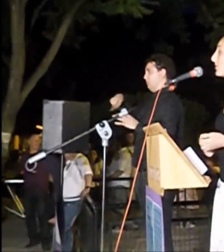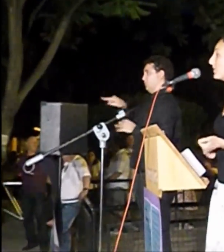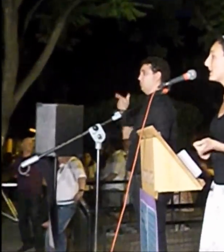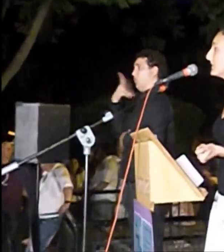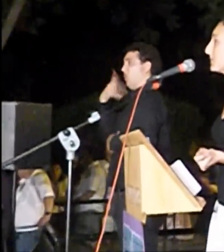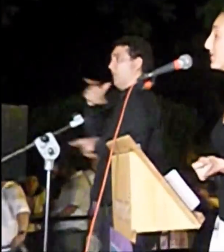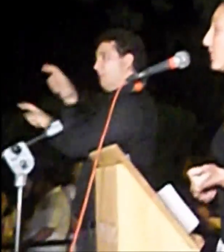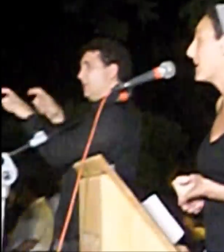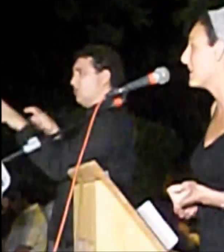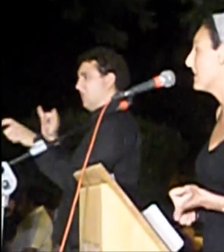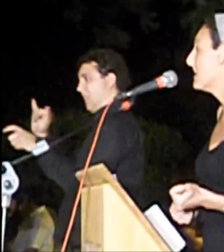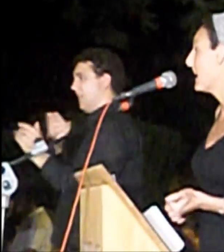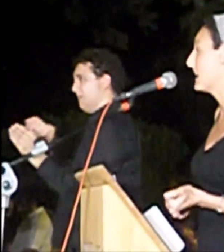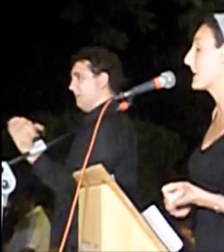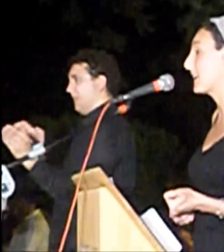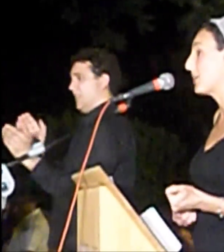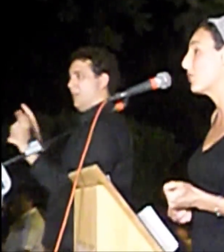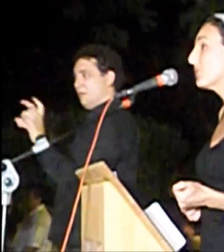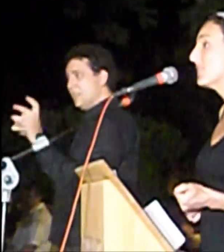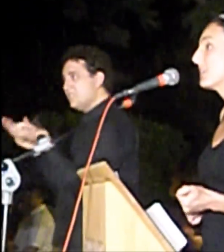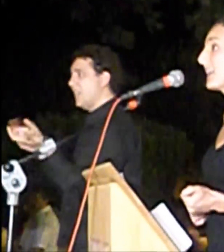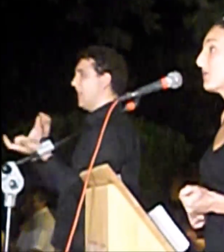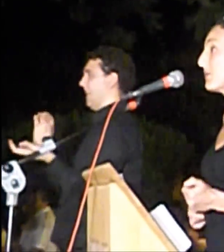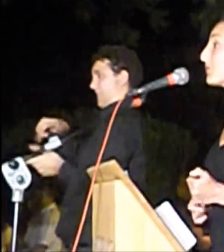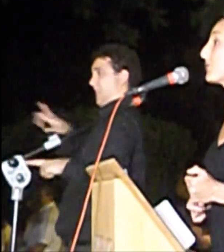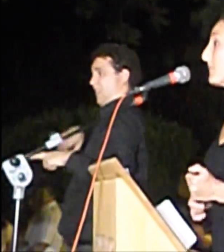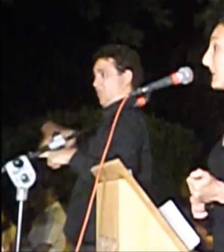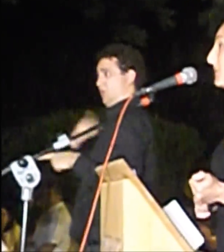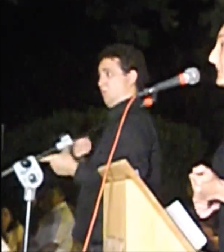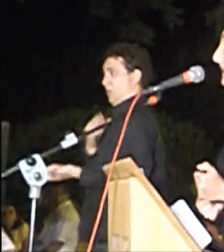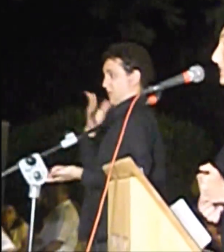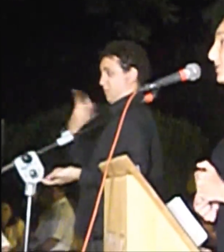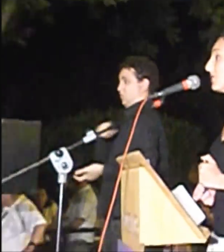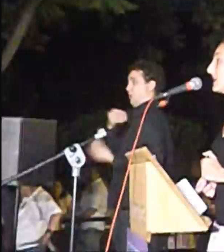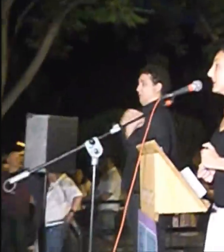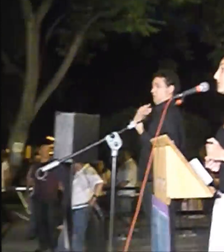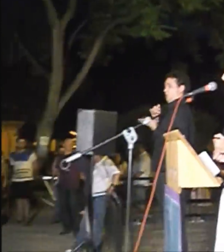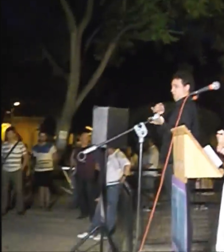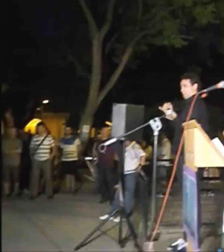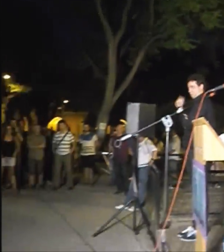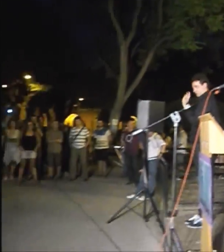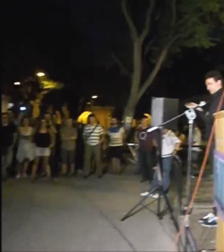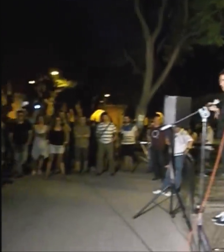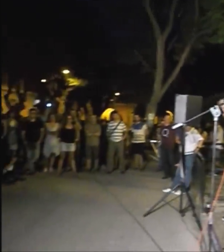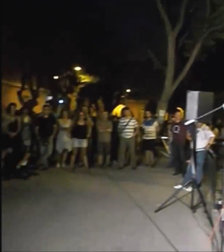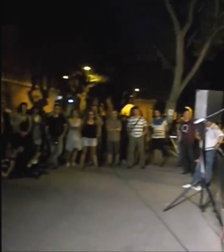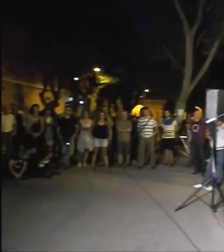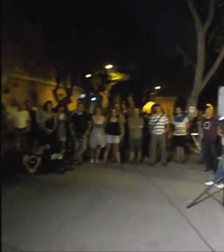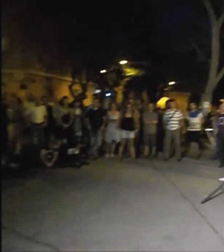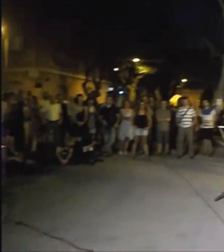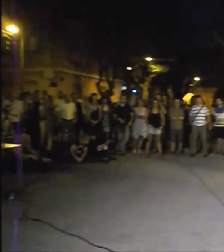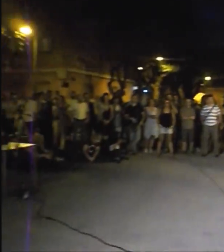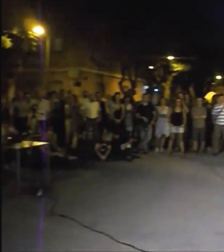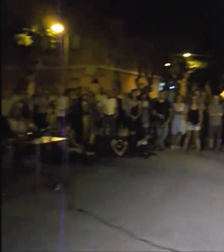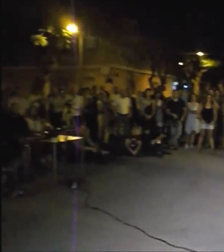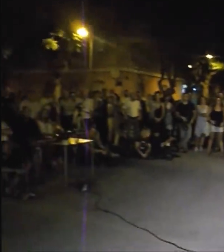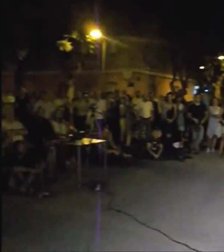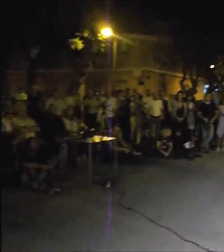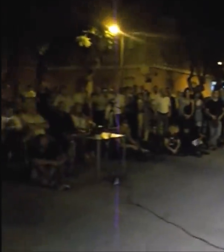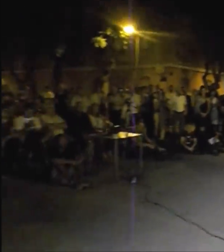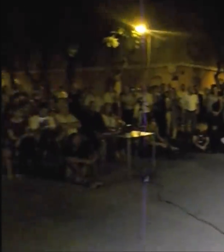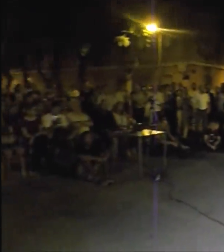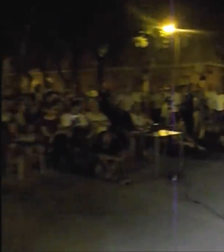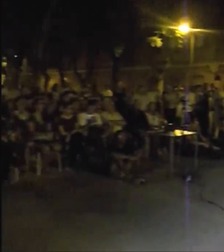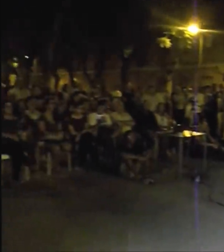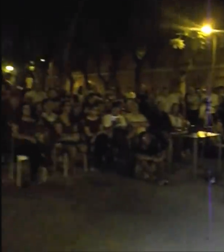pequeñas producciones sobre todo aquí en la región que vivimos fundamentalmente de eso y para la región va a ser un peligro absoluto porque va a hacer